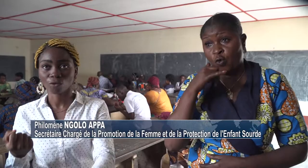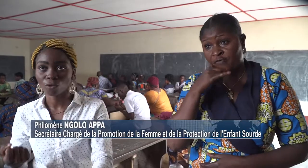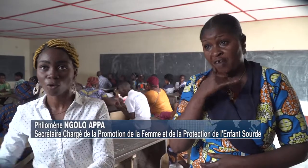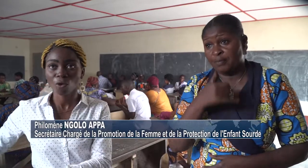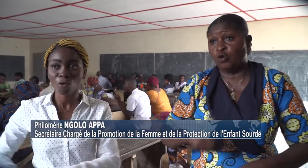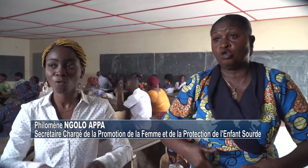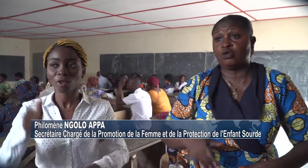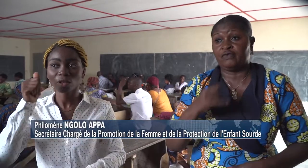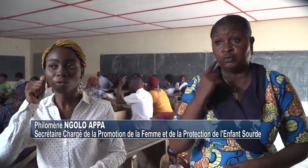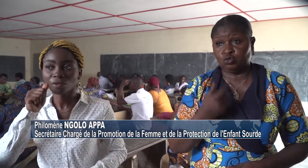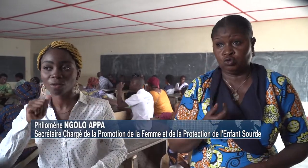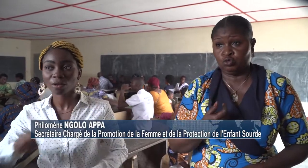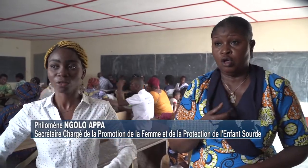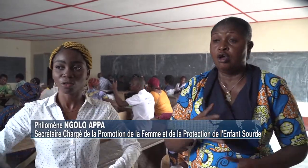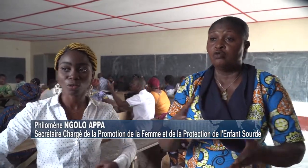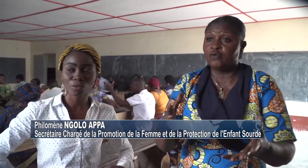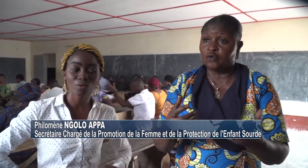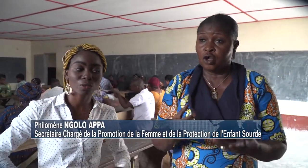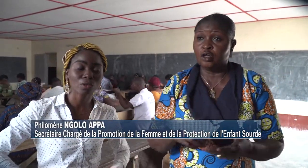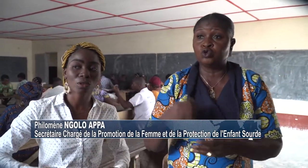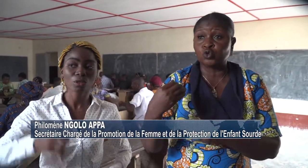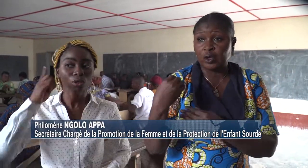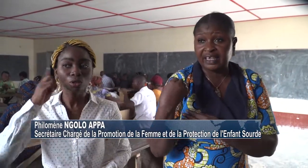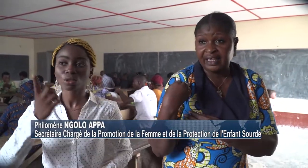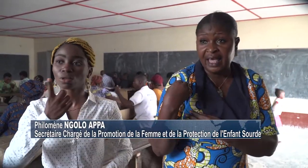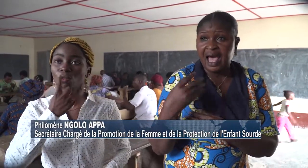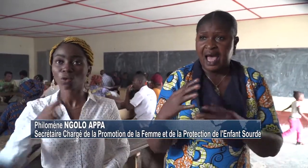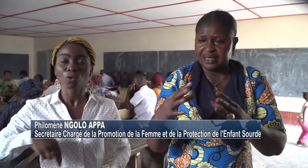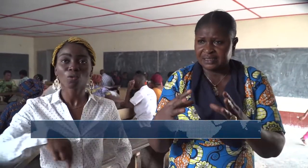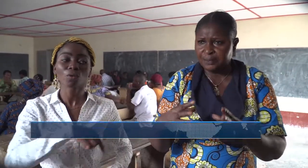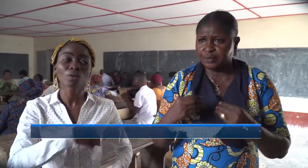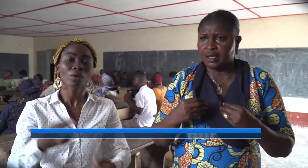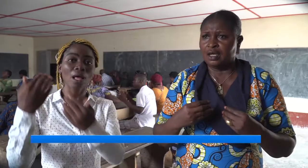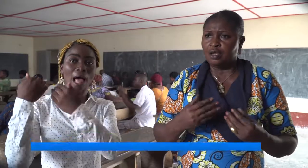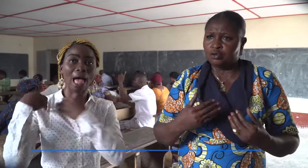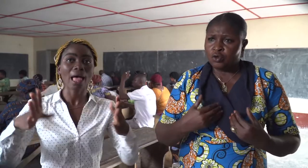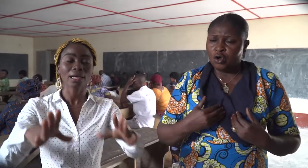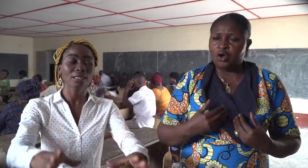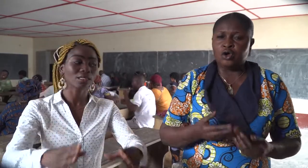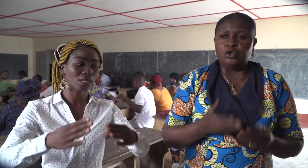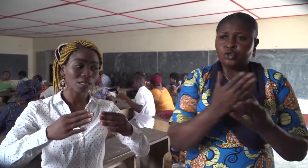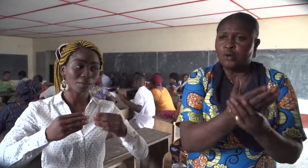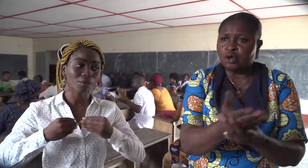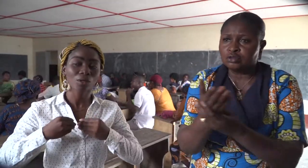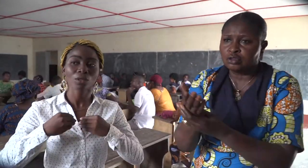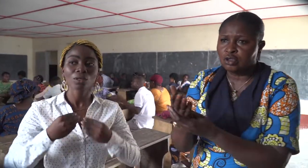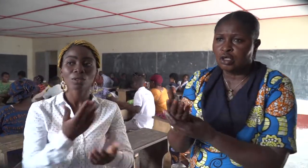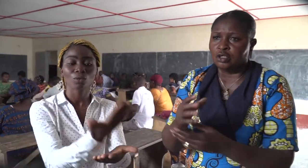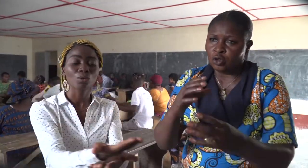aux jeunes femmes sourdes. Nous voulons, les autorités, acceptent. Nous demandons de